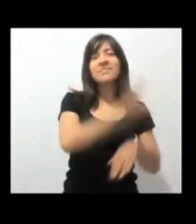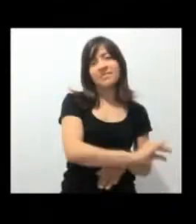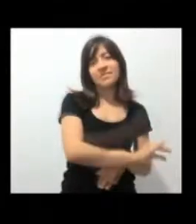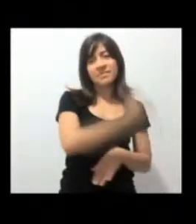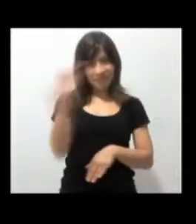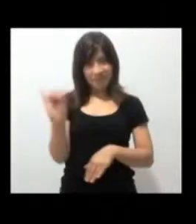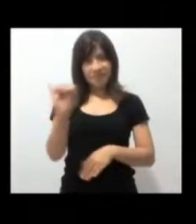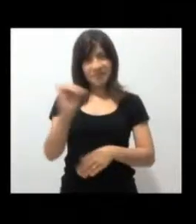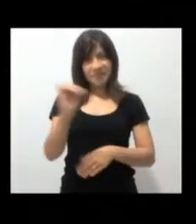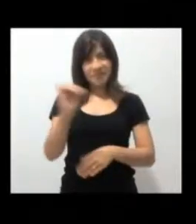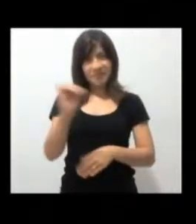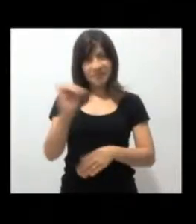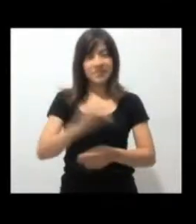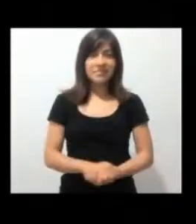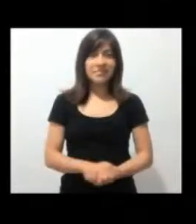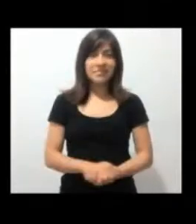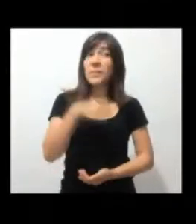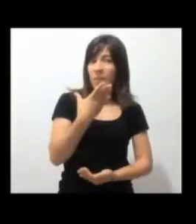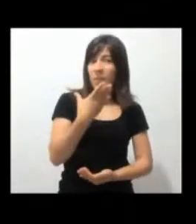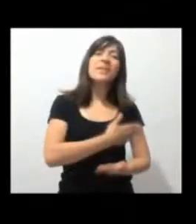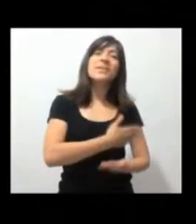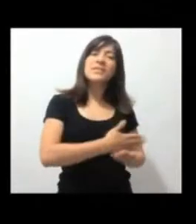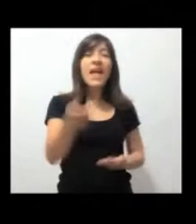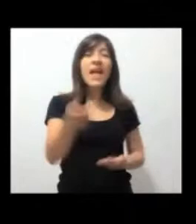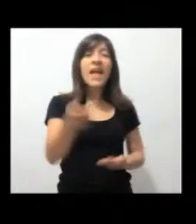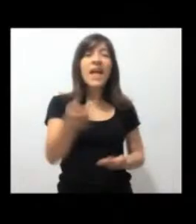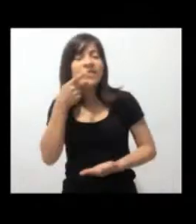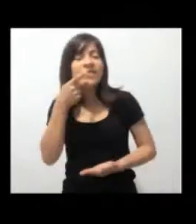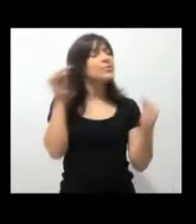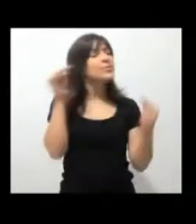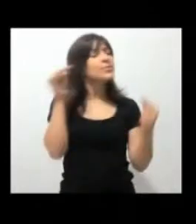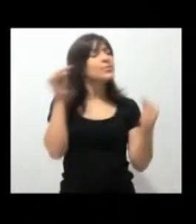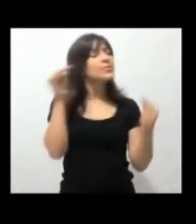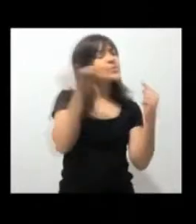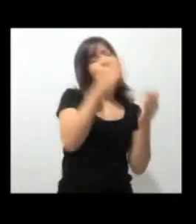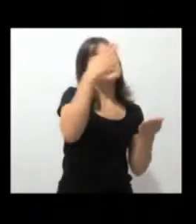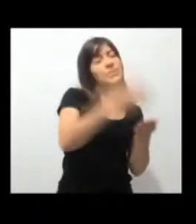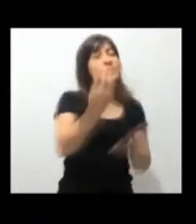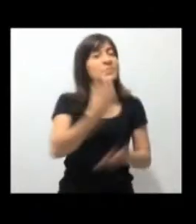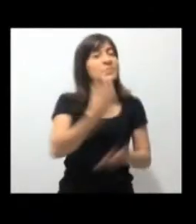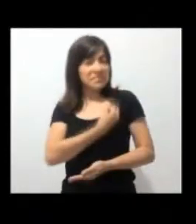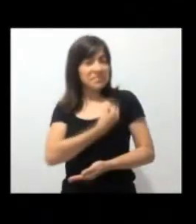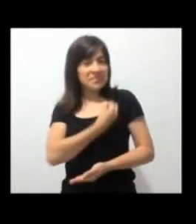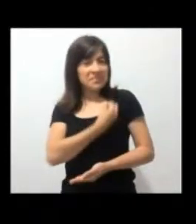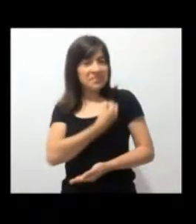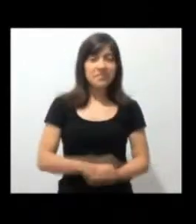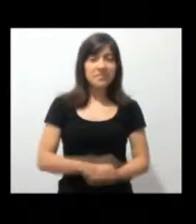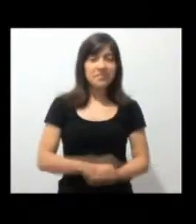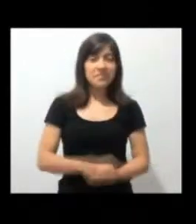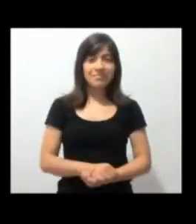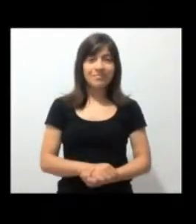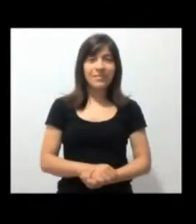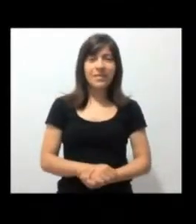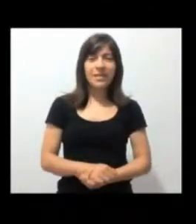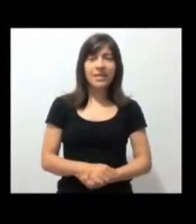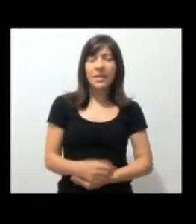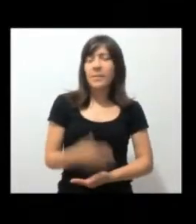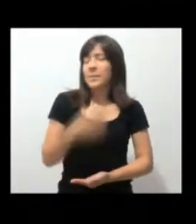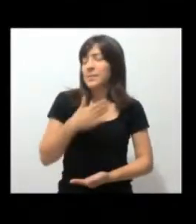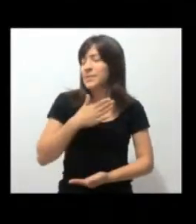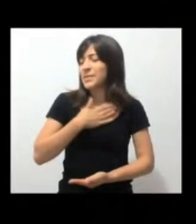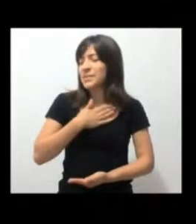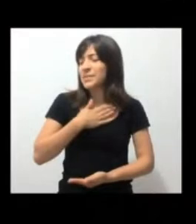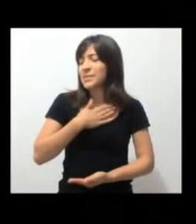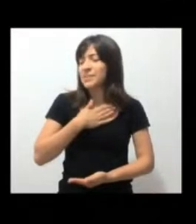Oi. Bom, estávamos falando dos objetivos e desafios da vida. Para mim, independentemente dos